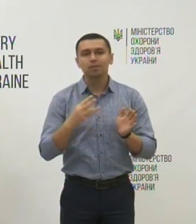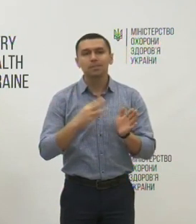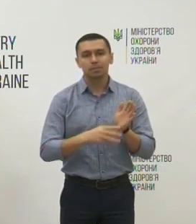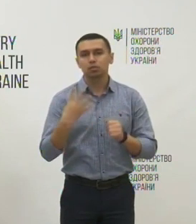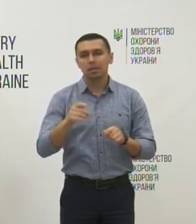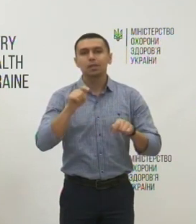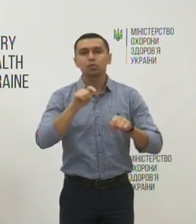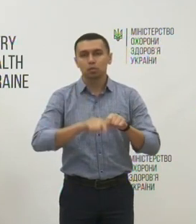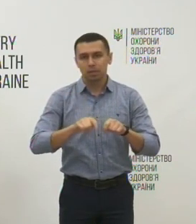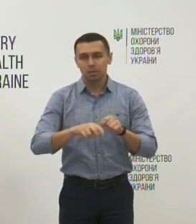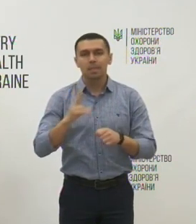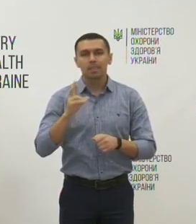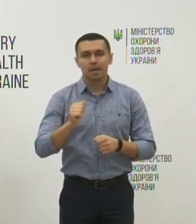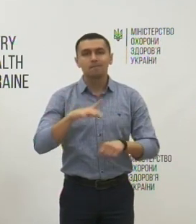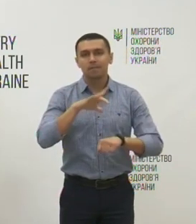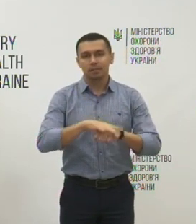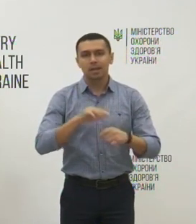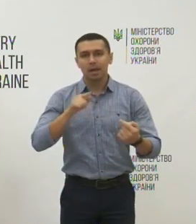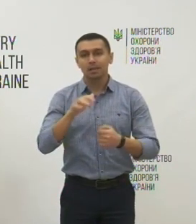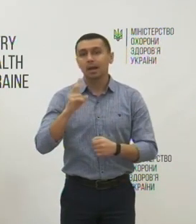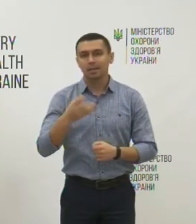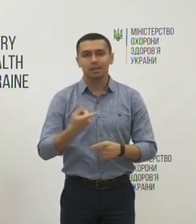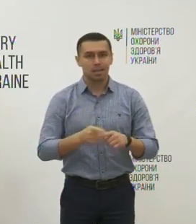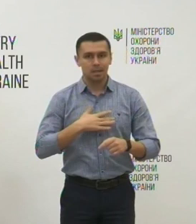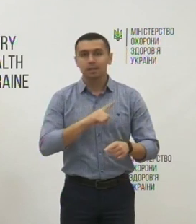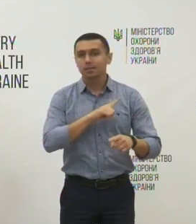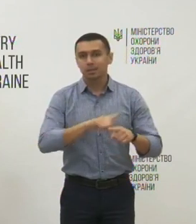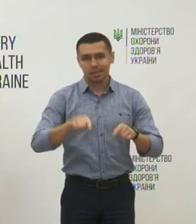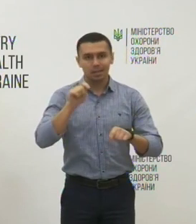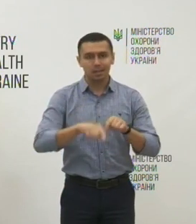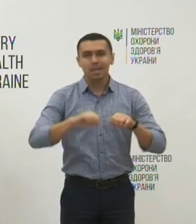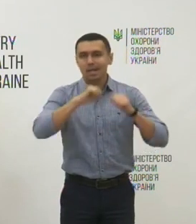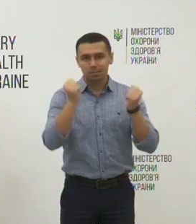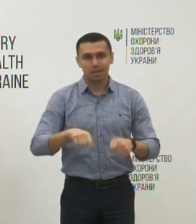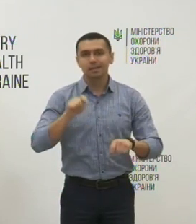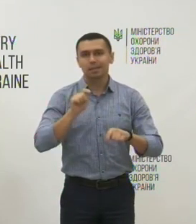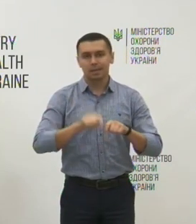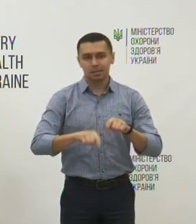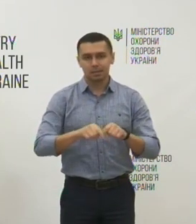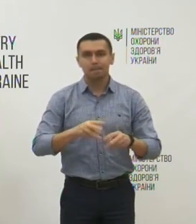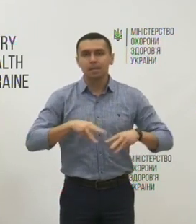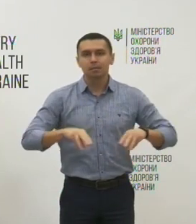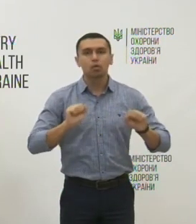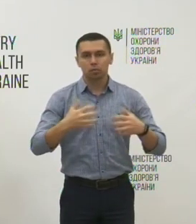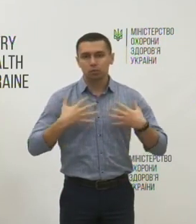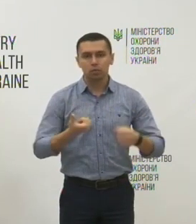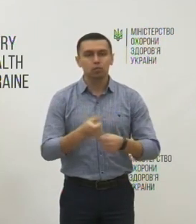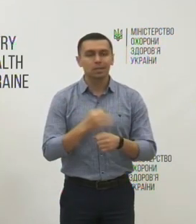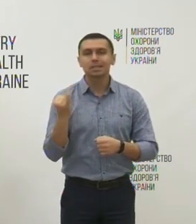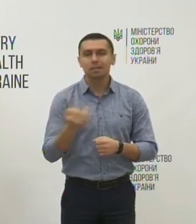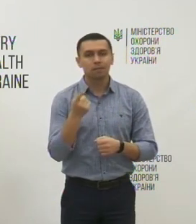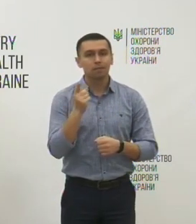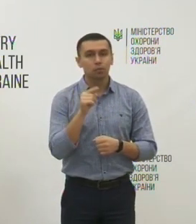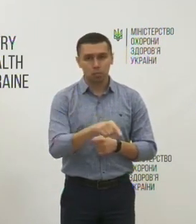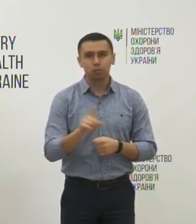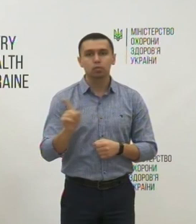34 684 дослідження на виявлення антигену. Це наші швидкі тести, експрес-тести. Міністерство охорони здоров'я дуже зацікавлено в